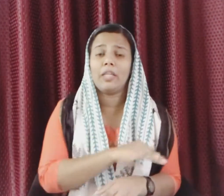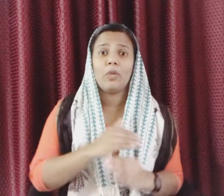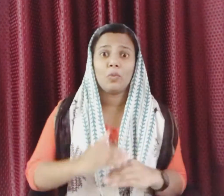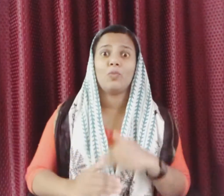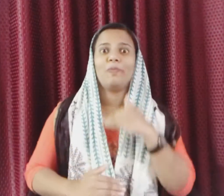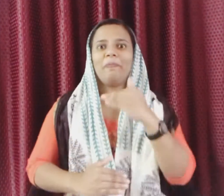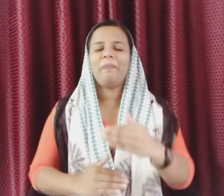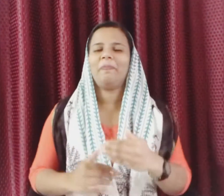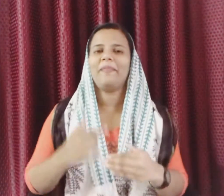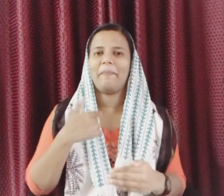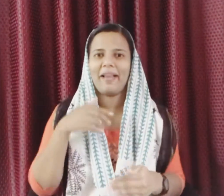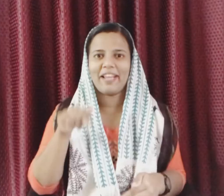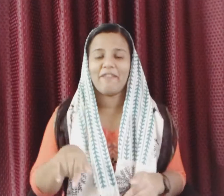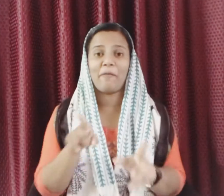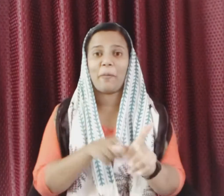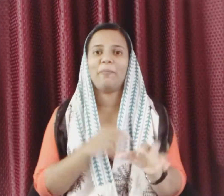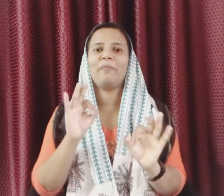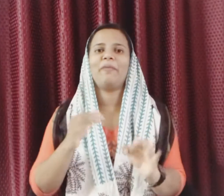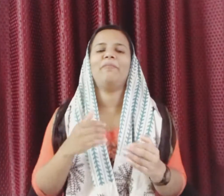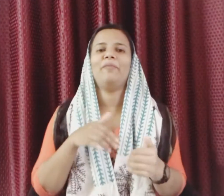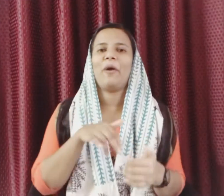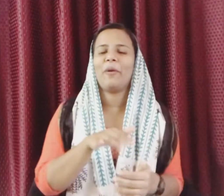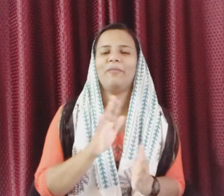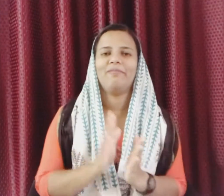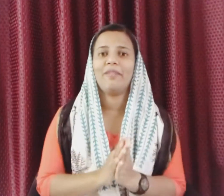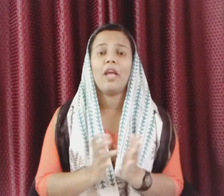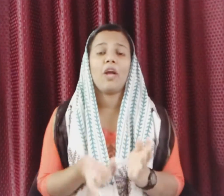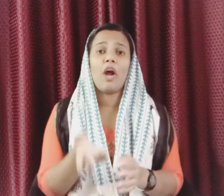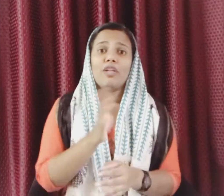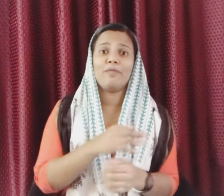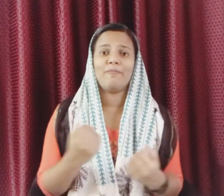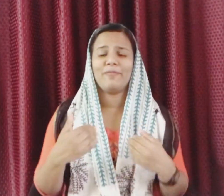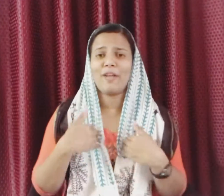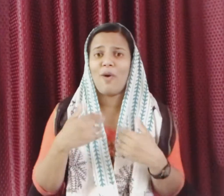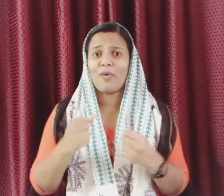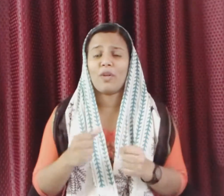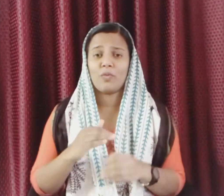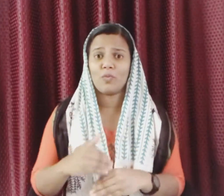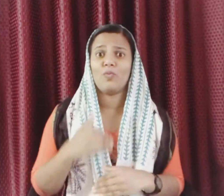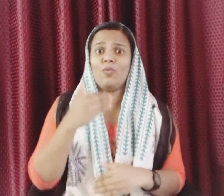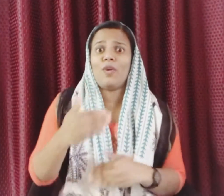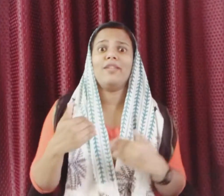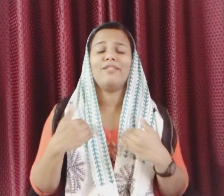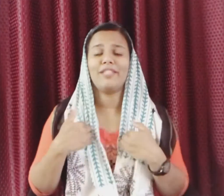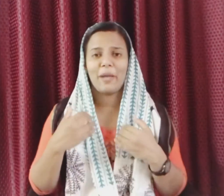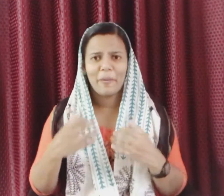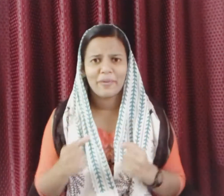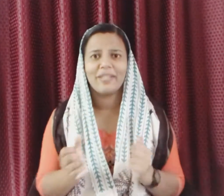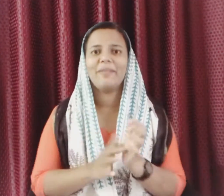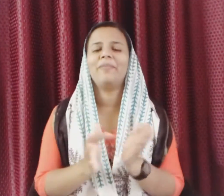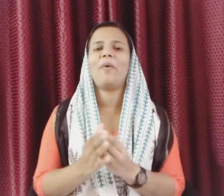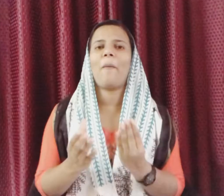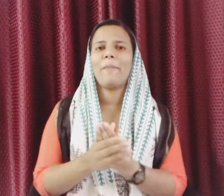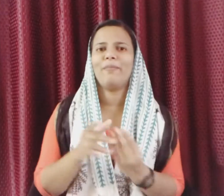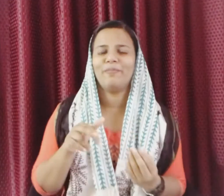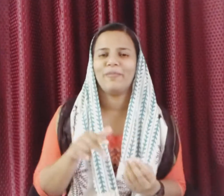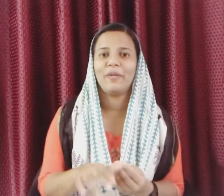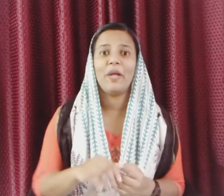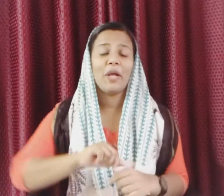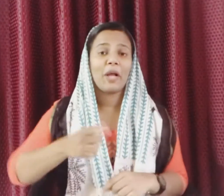കാലങ്ങളിൽ നടത്തിയതിനേക്കാൾ ക്ഷേമമായി നടത്തുമെന്ന് പറഞ്ഞു. കഴിഞ്ഞ കാലങ്ങളിൽ സൗഖ്യമാക്കി നടത്തിയ ദൈവം ഇനിയും ക്ഷേമമോ സൗഖ്യത്തോടെ നടത്തുമെന്ന് പറഞ്ഞു. കഴിഞ്ഞ